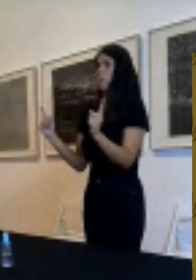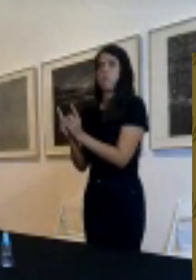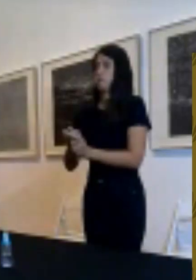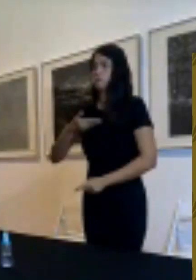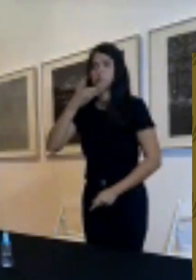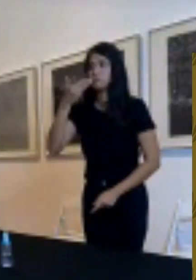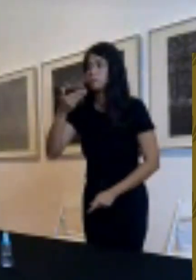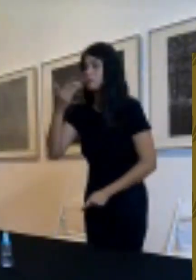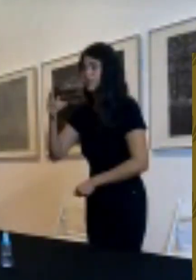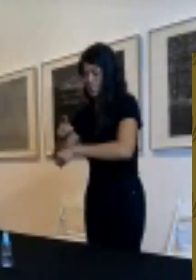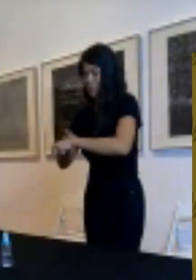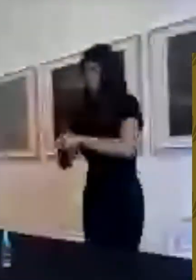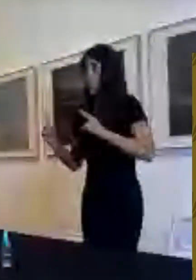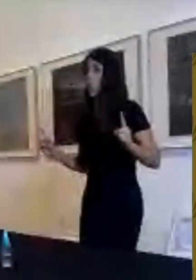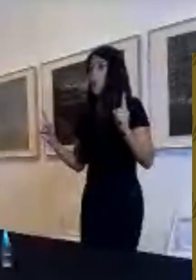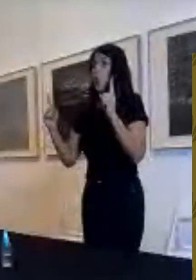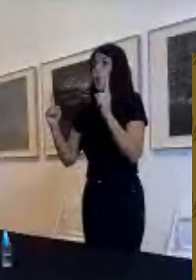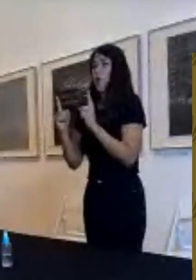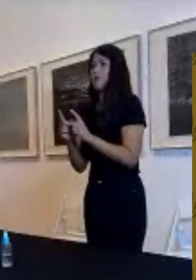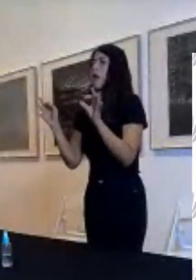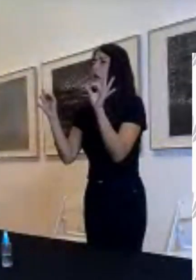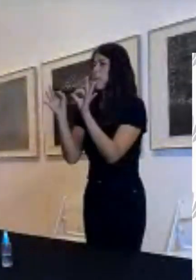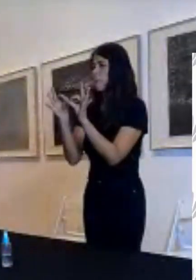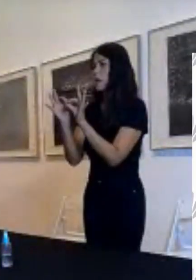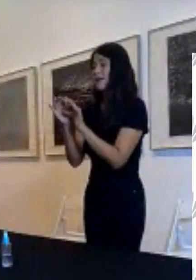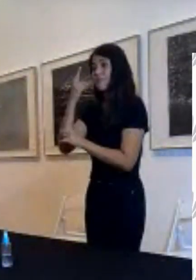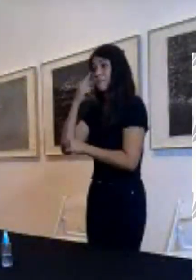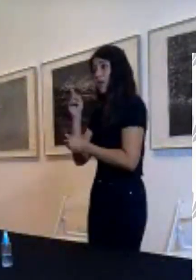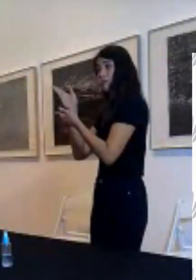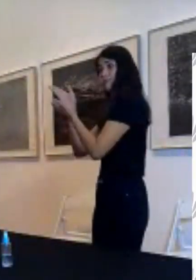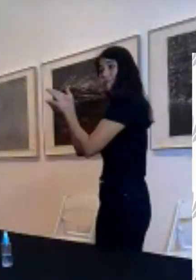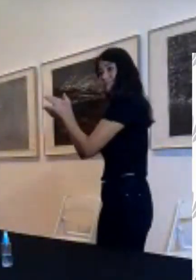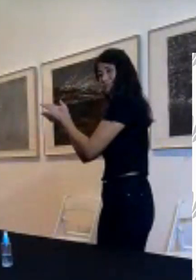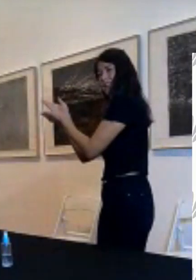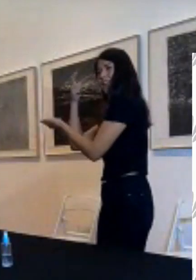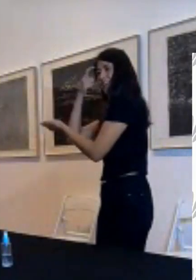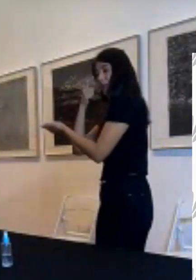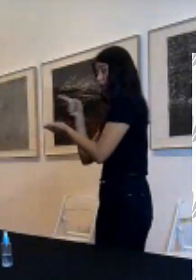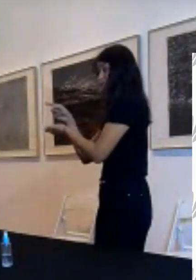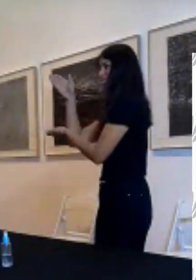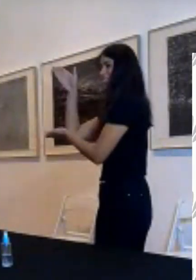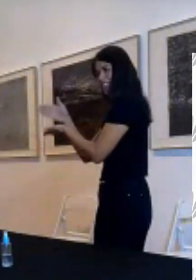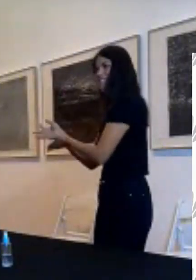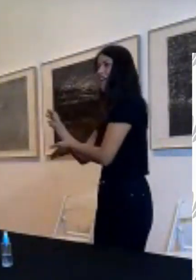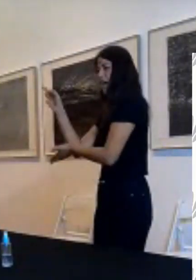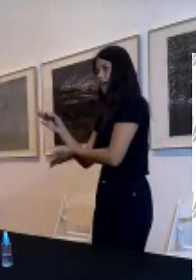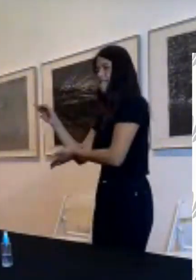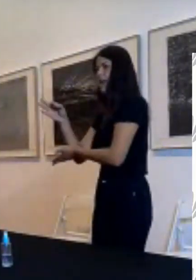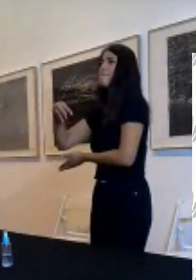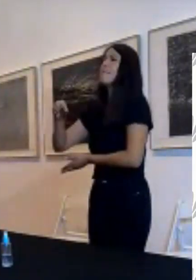creo que tenemos poco tiempo, voy a inducir un poco de lo que se trata, pero acá creo que la que tiene que hablar más es la Marcela, porque